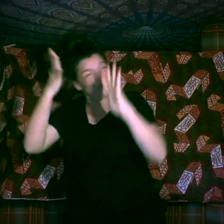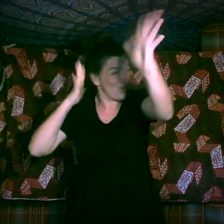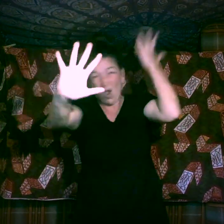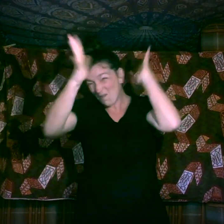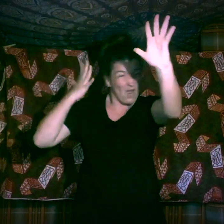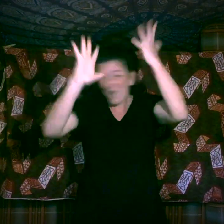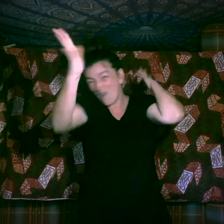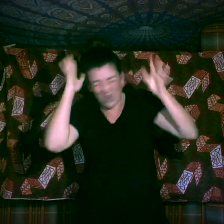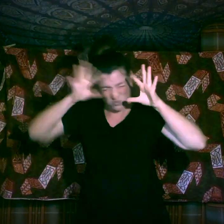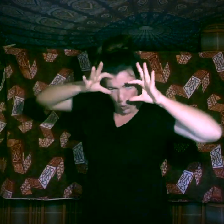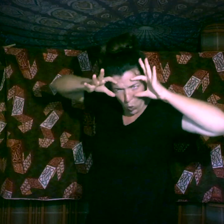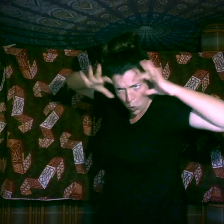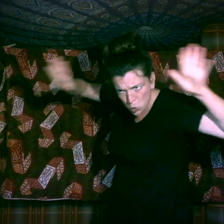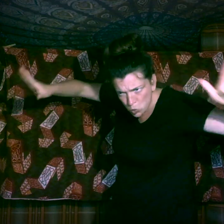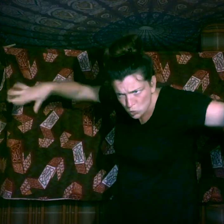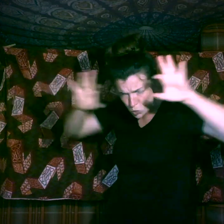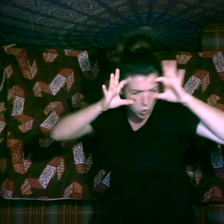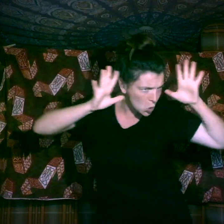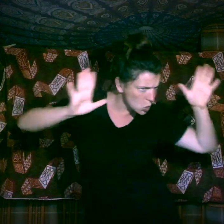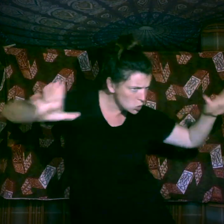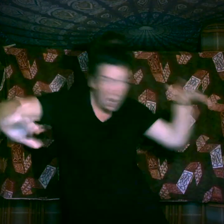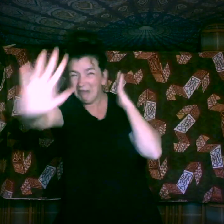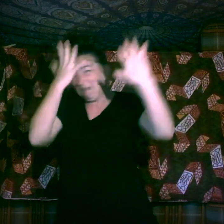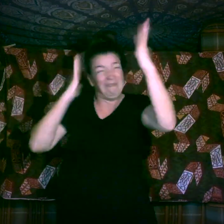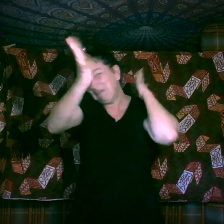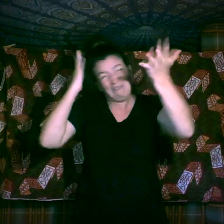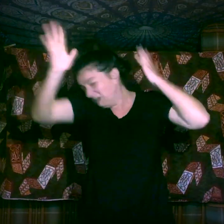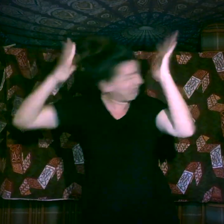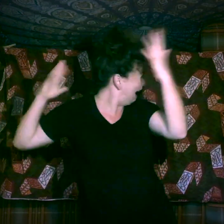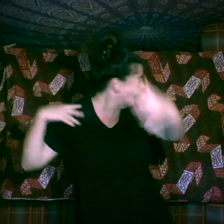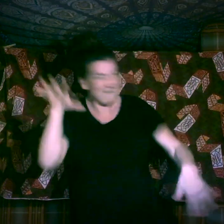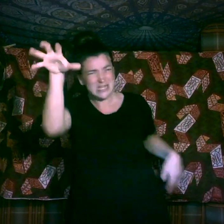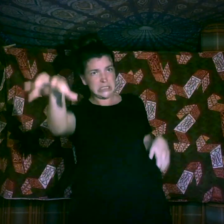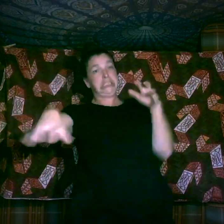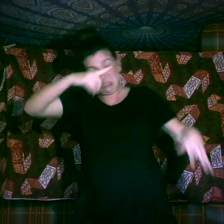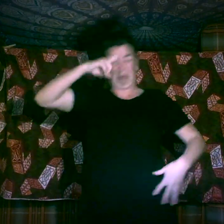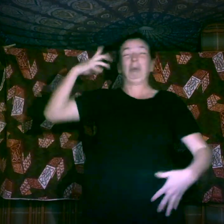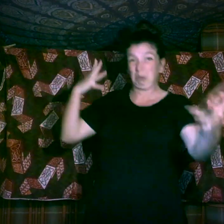Retraversons la forêt. Ouh, ouh, ouh, ouh, ouh, ouh.